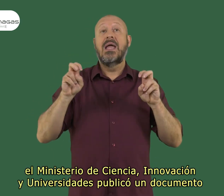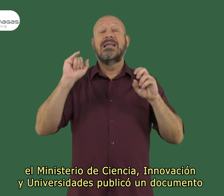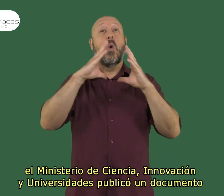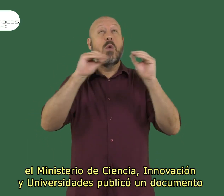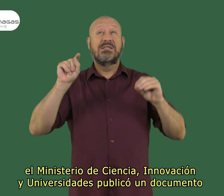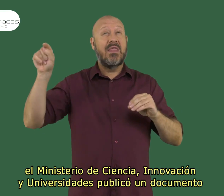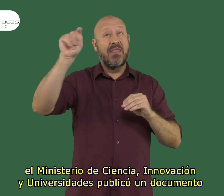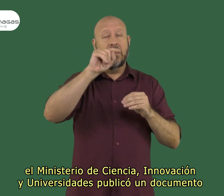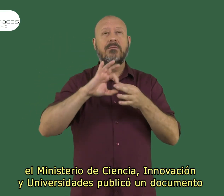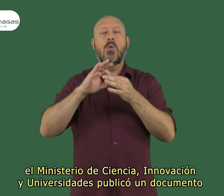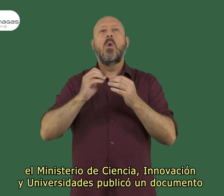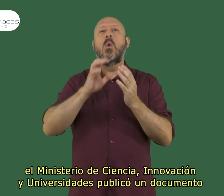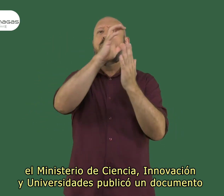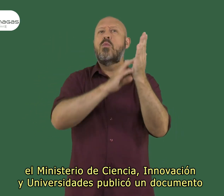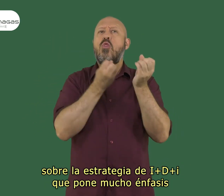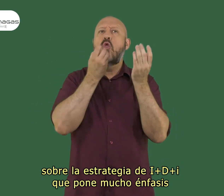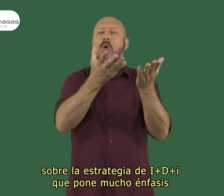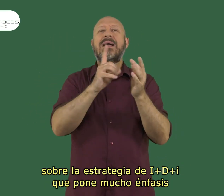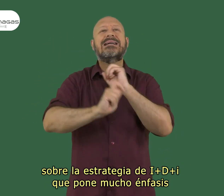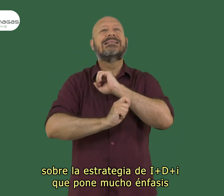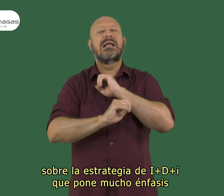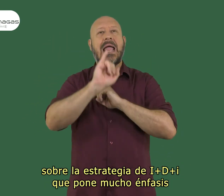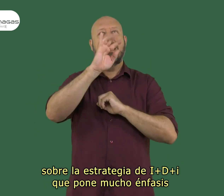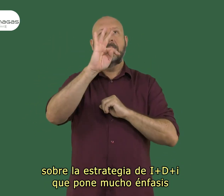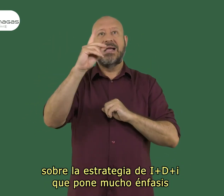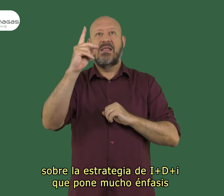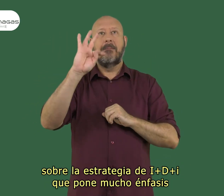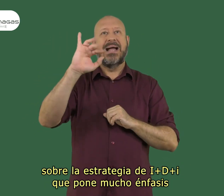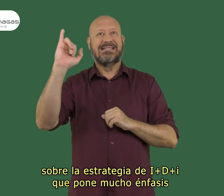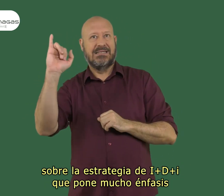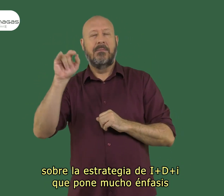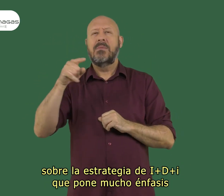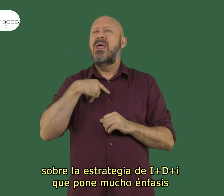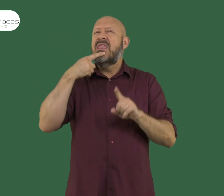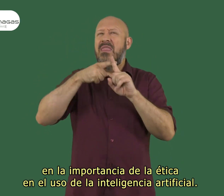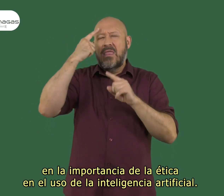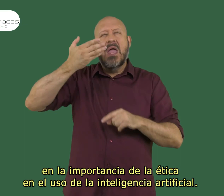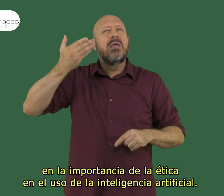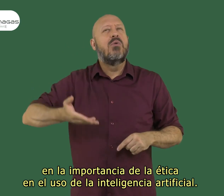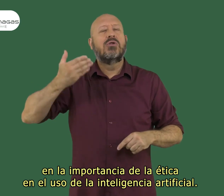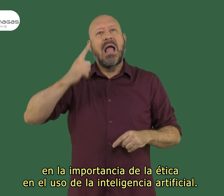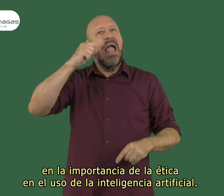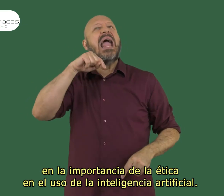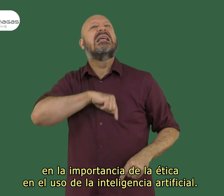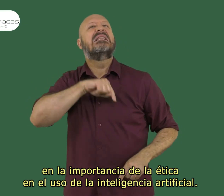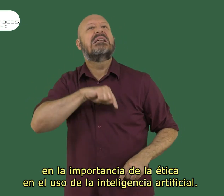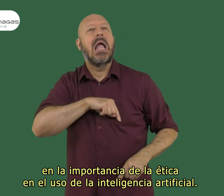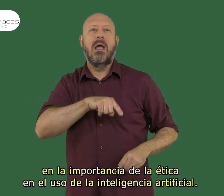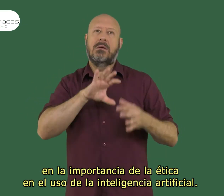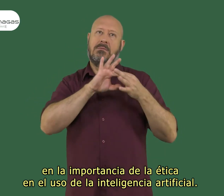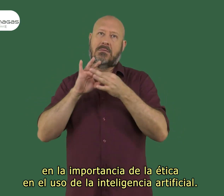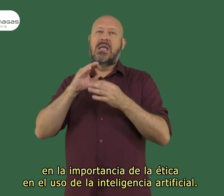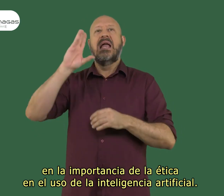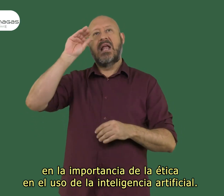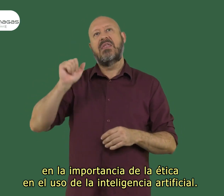y Universidades publicó un documento sobre la estrategia de I+D+I que pone mucho énfasis en la importancia de la ética en el uso de